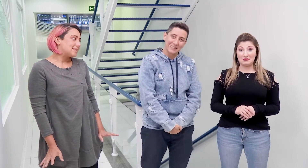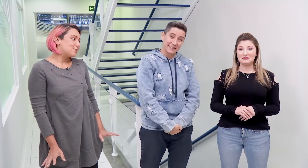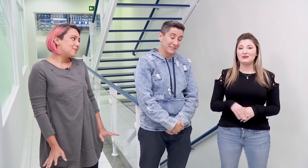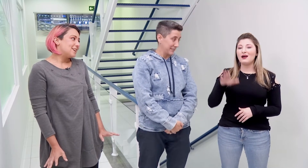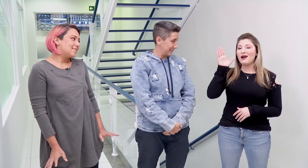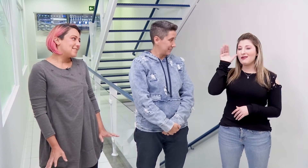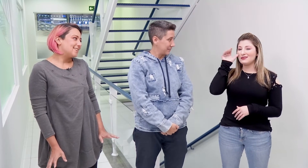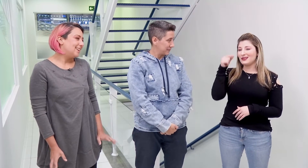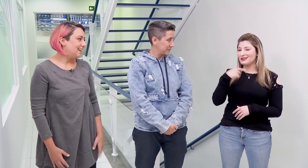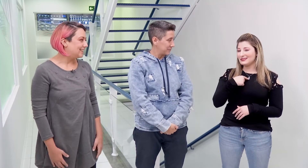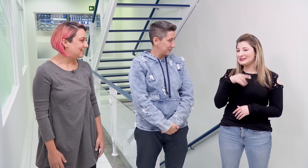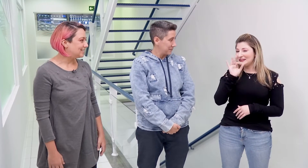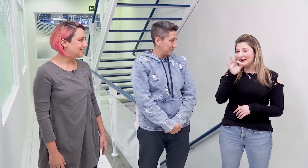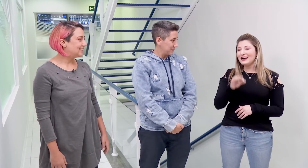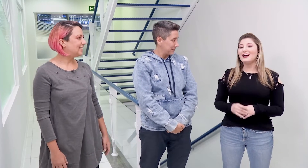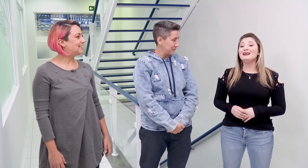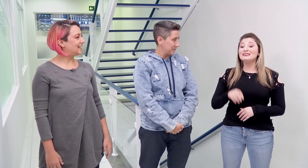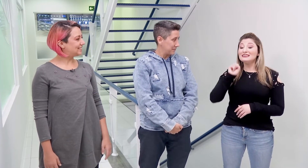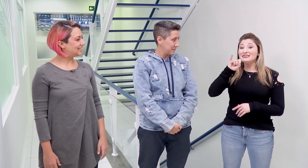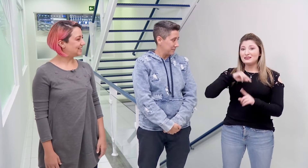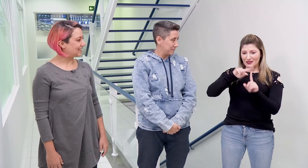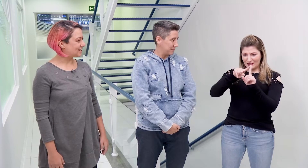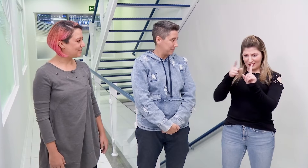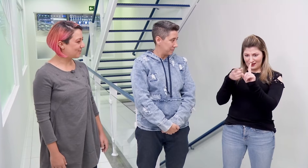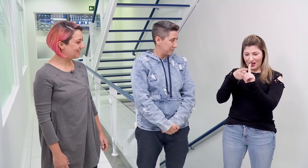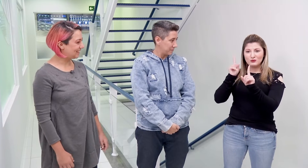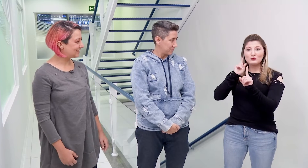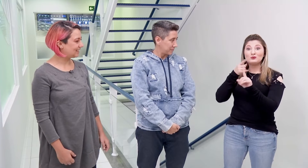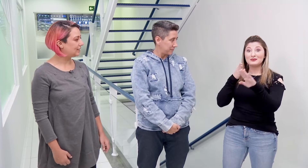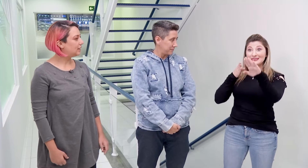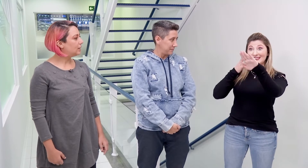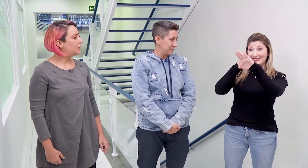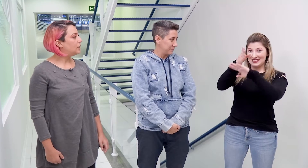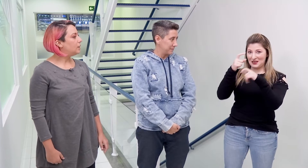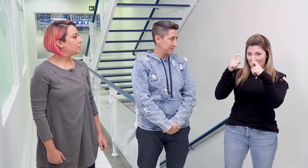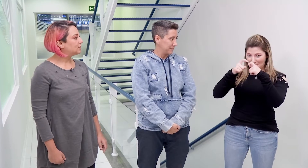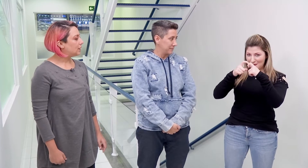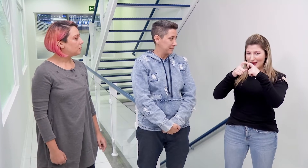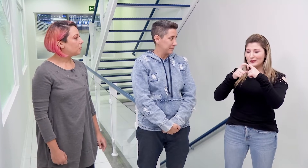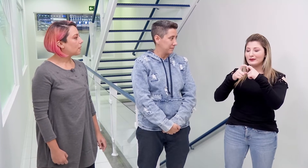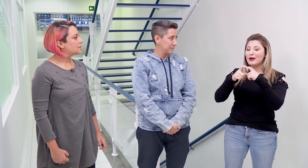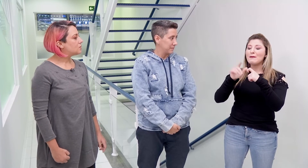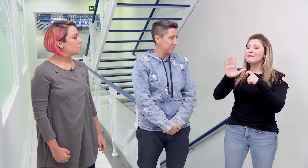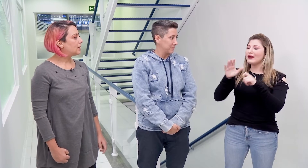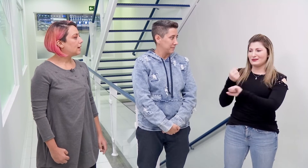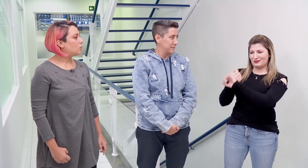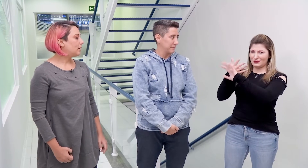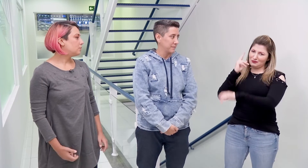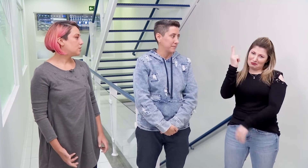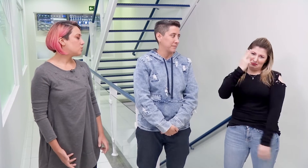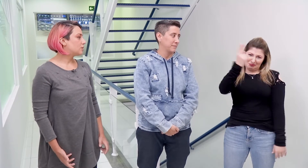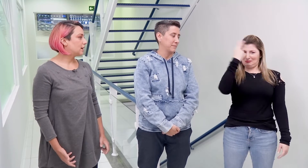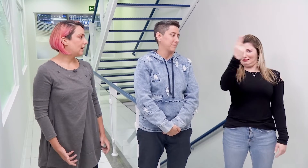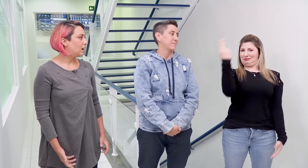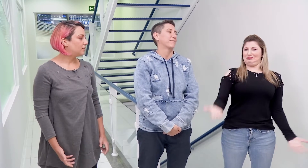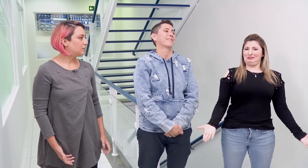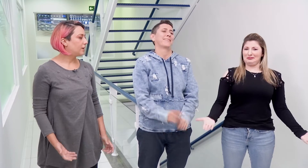nos 3, ele entra. Interessante, a Kátia ficou interessada. E, por exemplo, se uma surda grávida vai